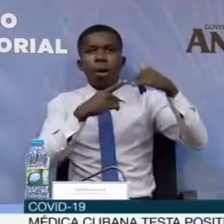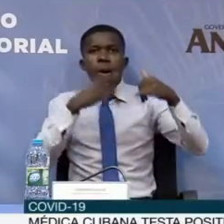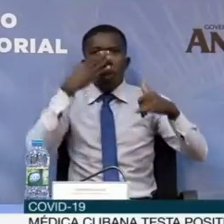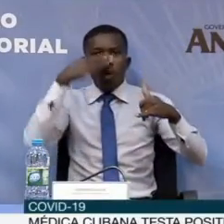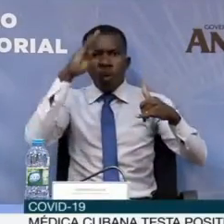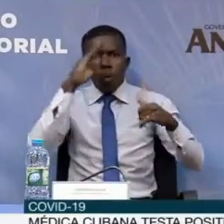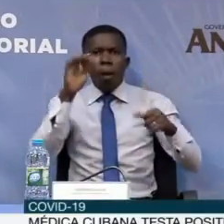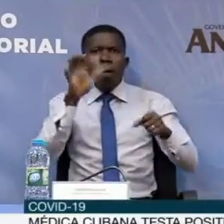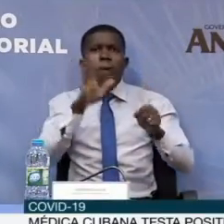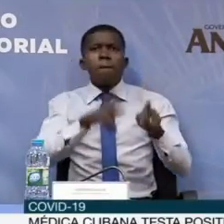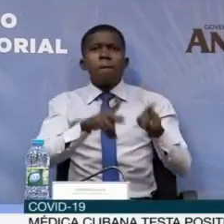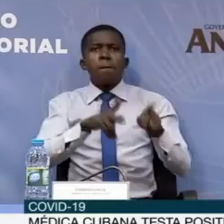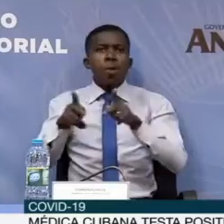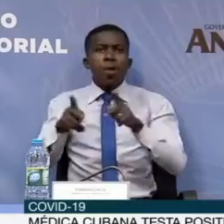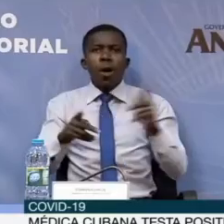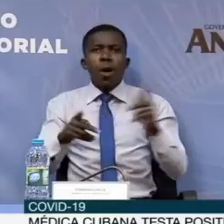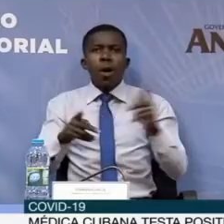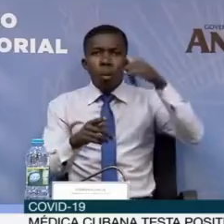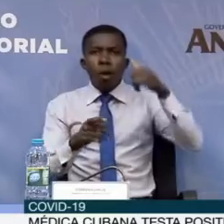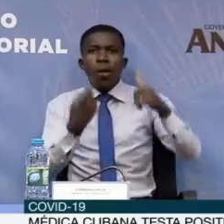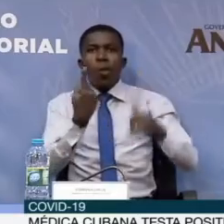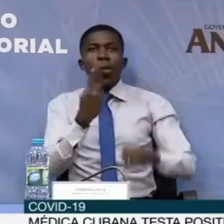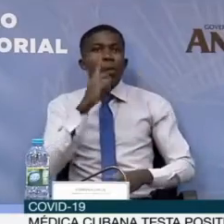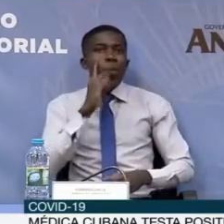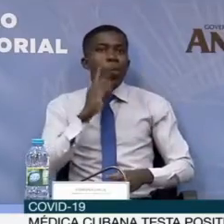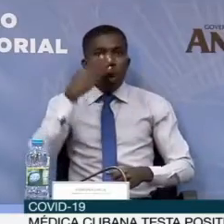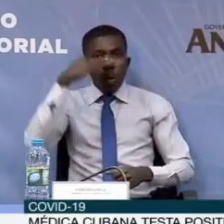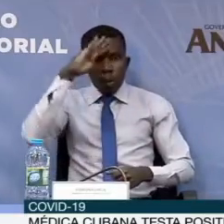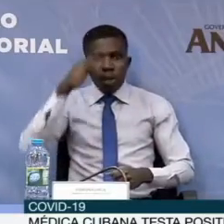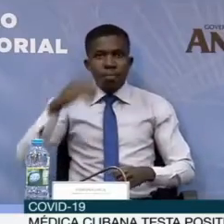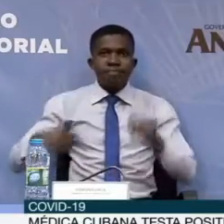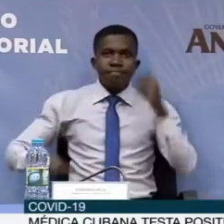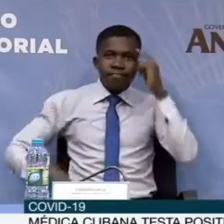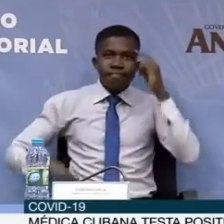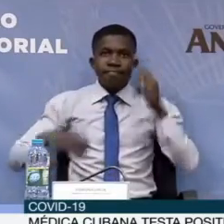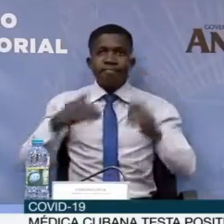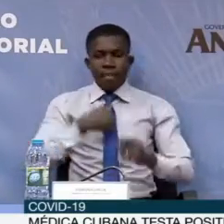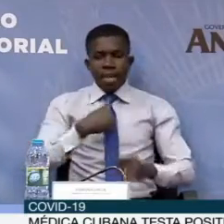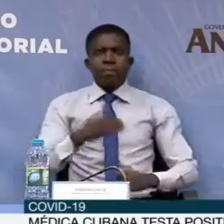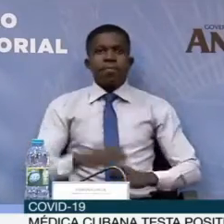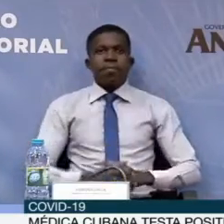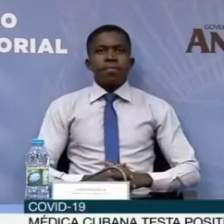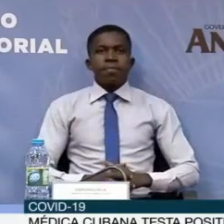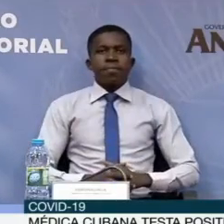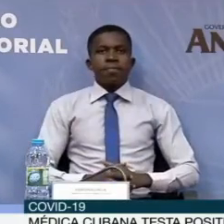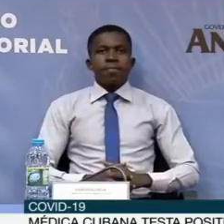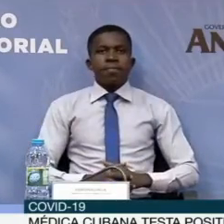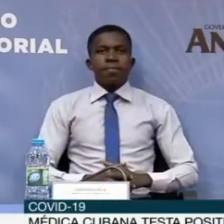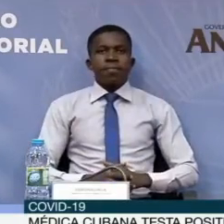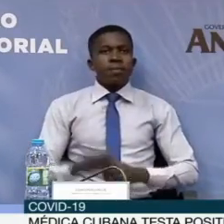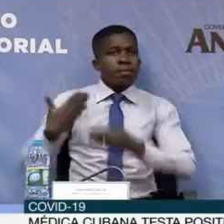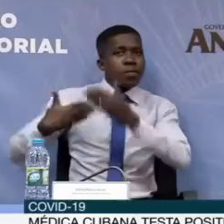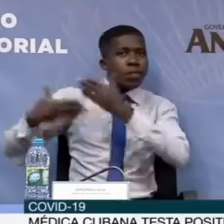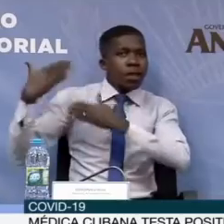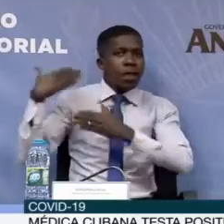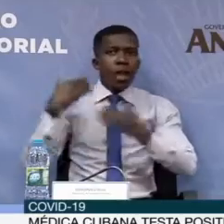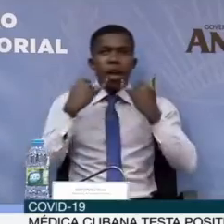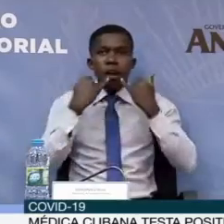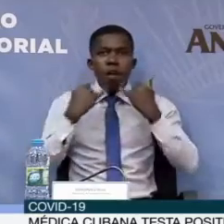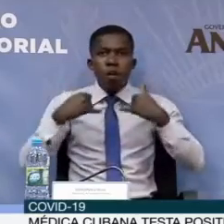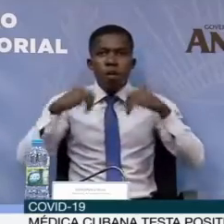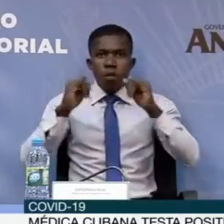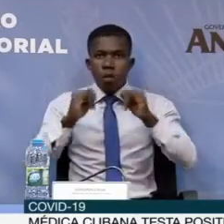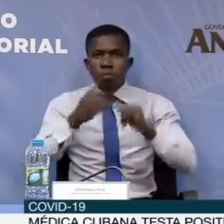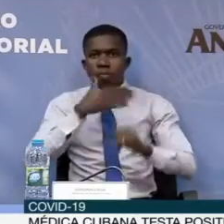abril, como parte integrante da equipa médica cubana. Como havíamos anunciado nesta